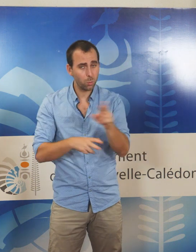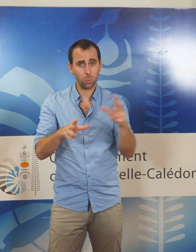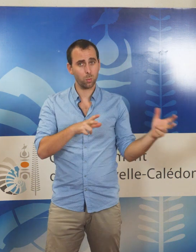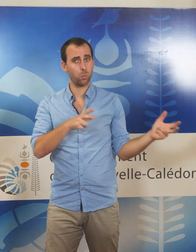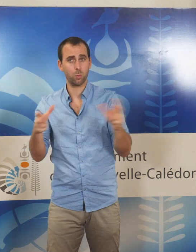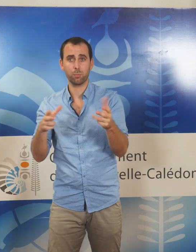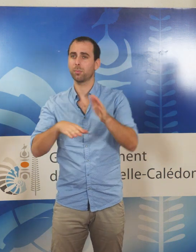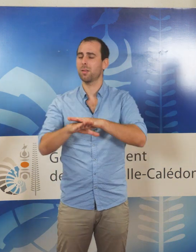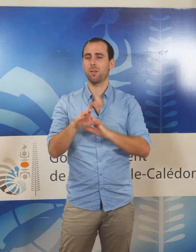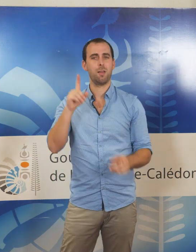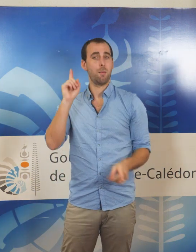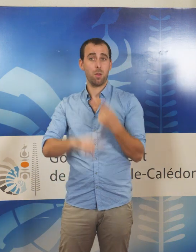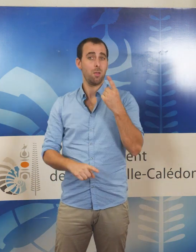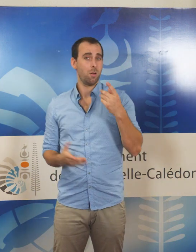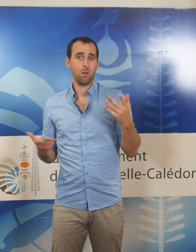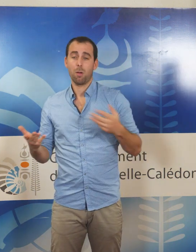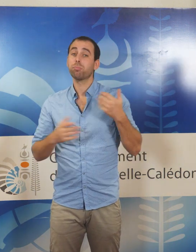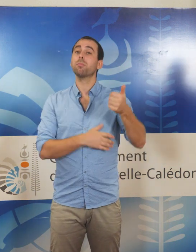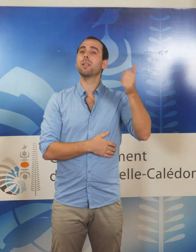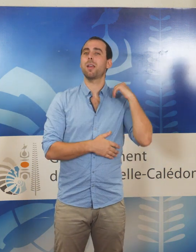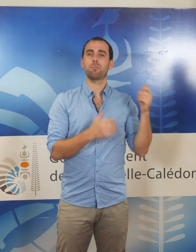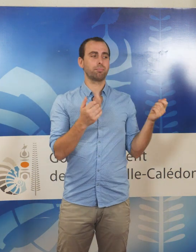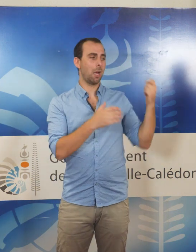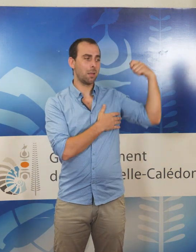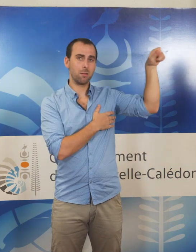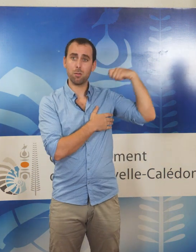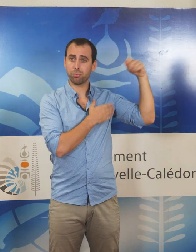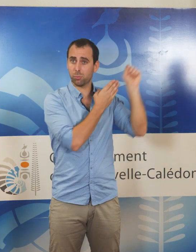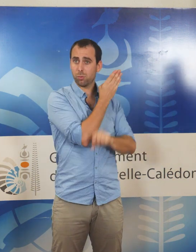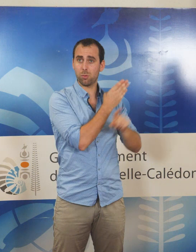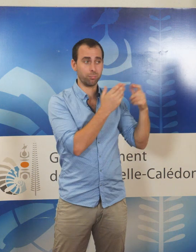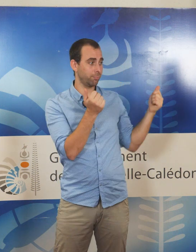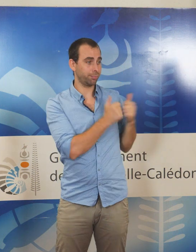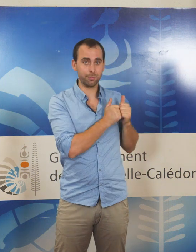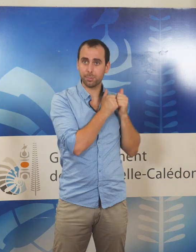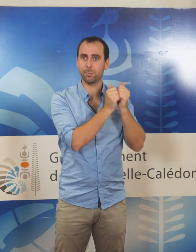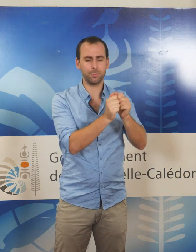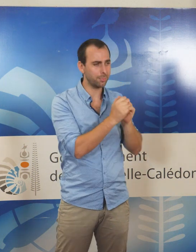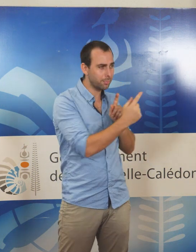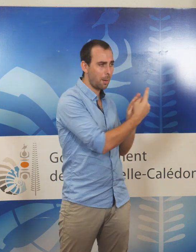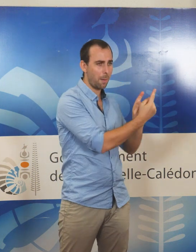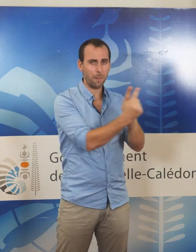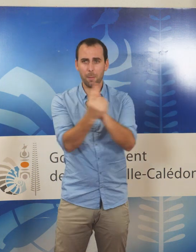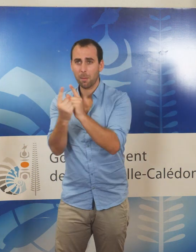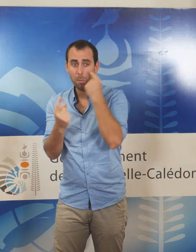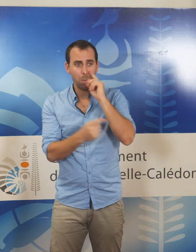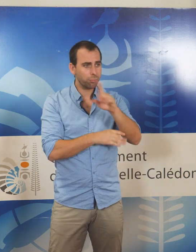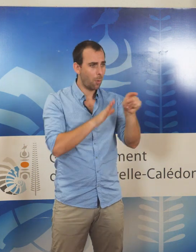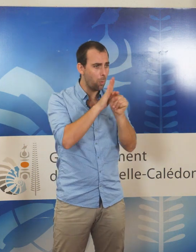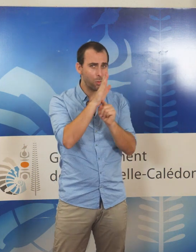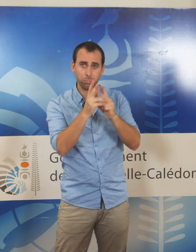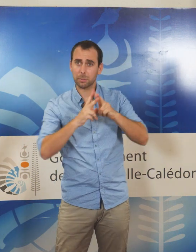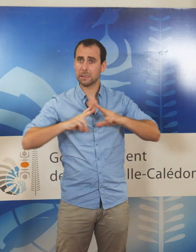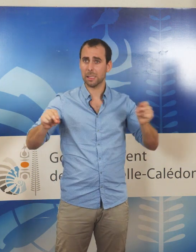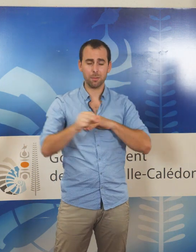l'occasion de faire le tour des restaurateurs hier avec la présidente de la province sud pour voir justement s'ils respectaient les mesures d'hygiène et de distanciation